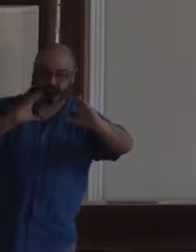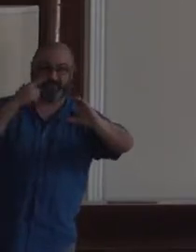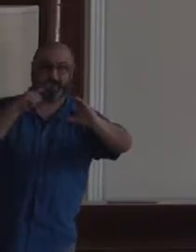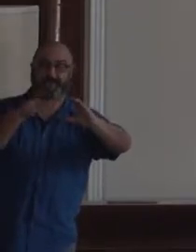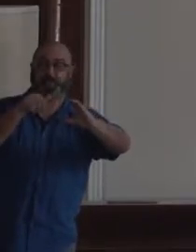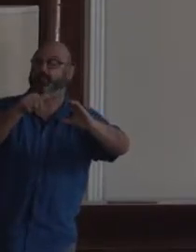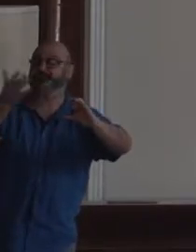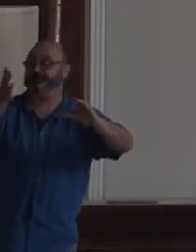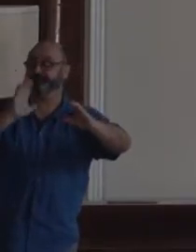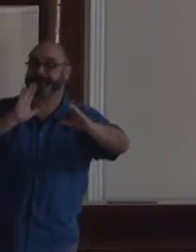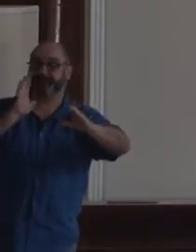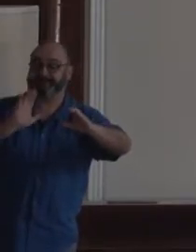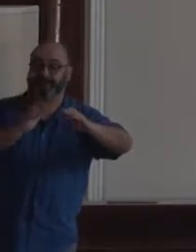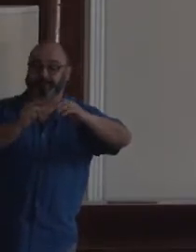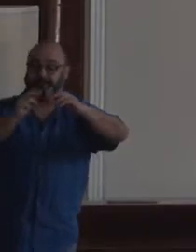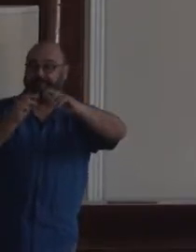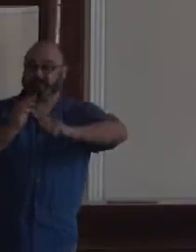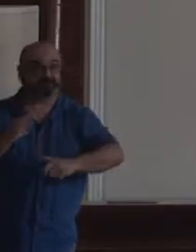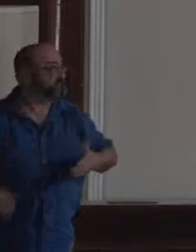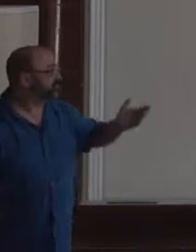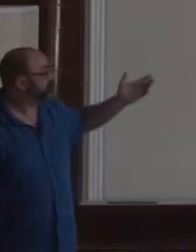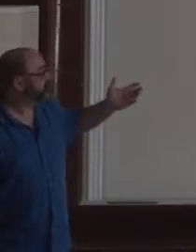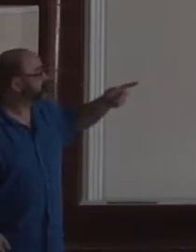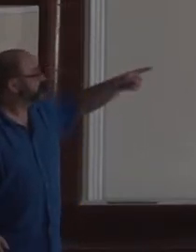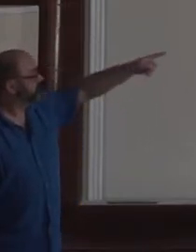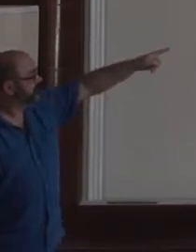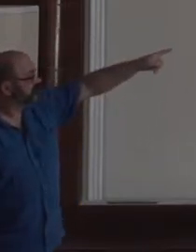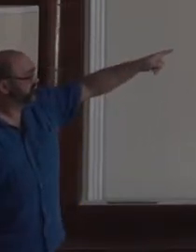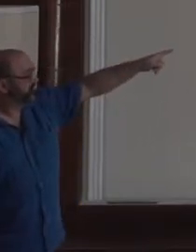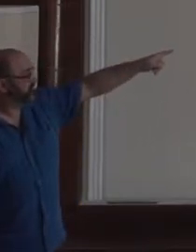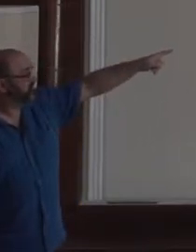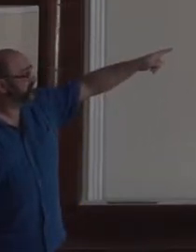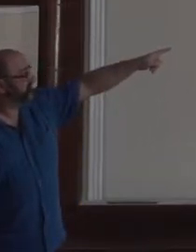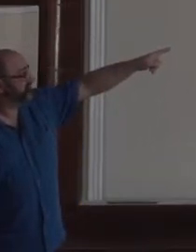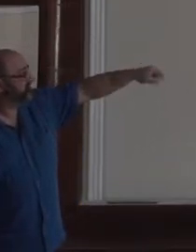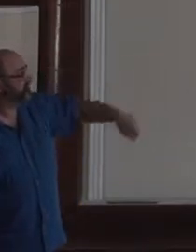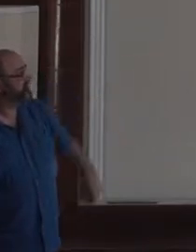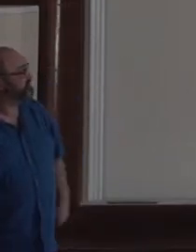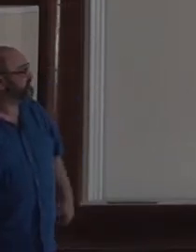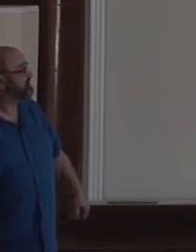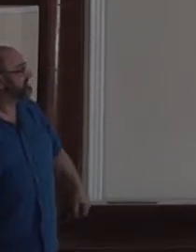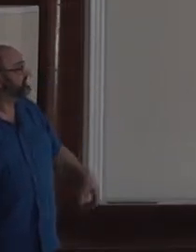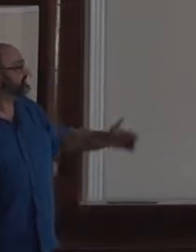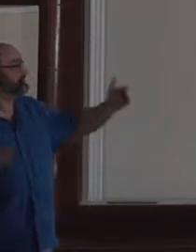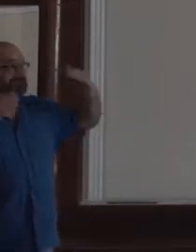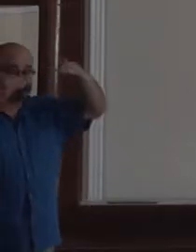type de la séquence, liste, tuple ou ensemble, et puis les